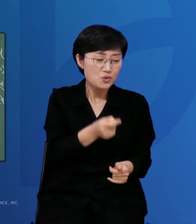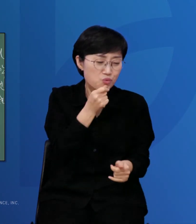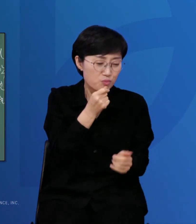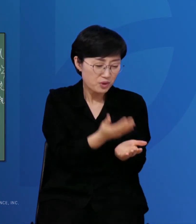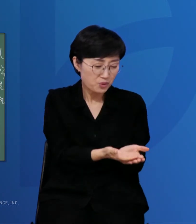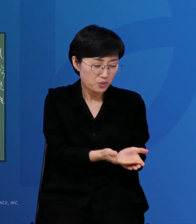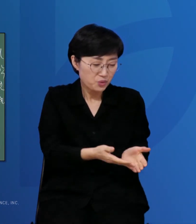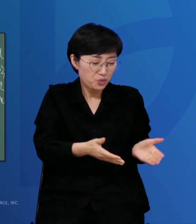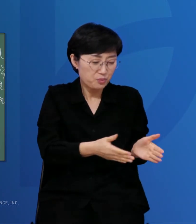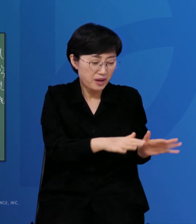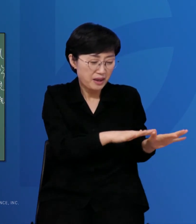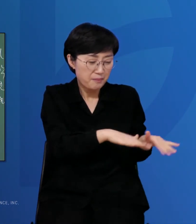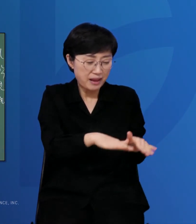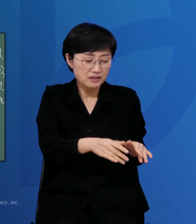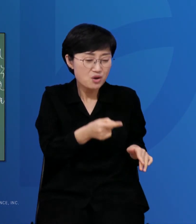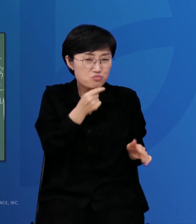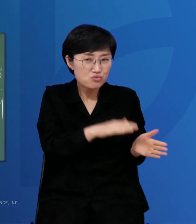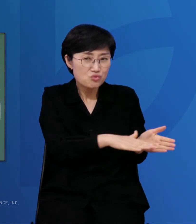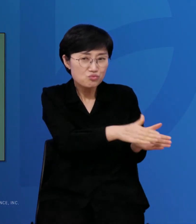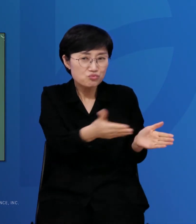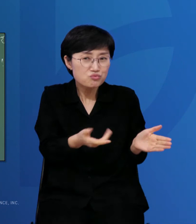있지?